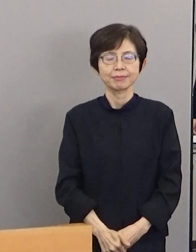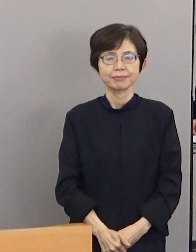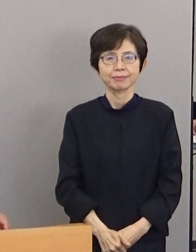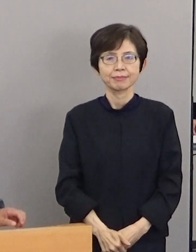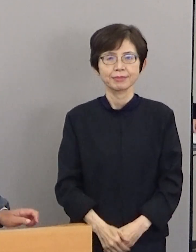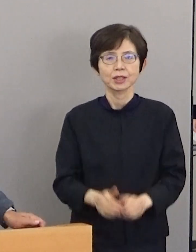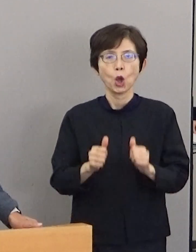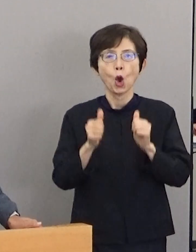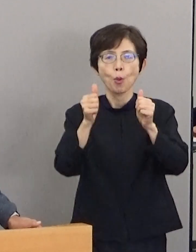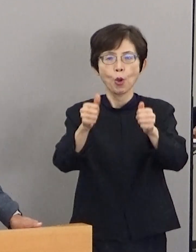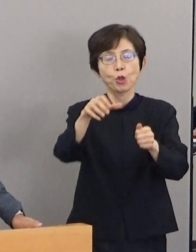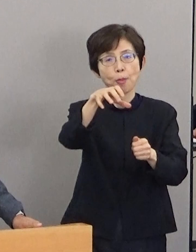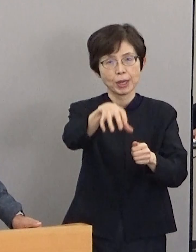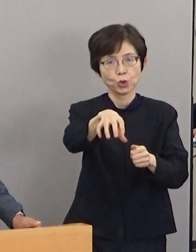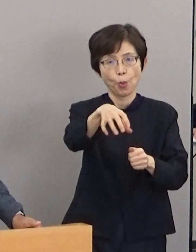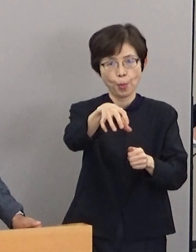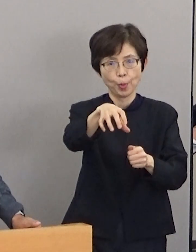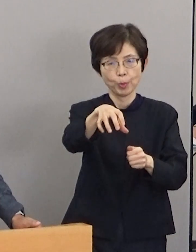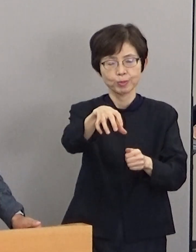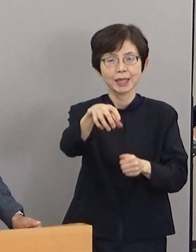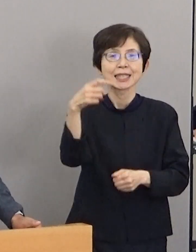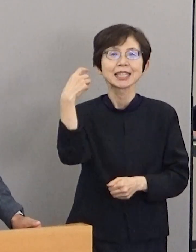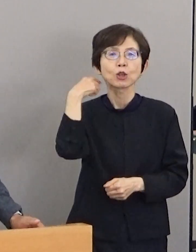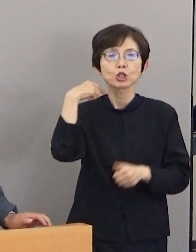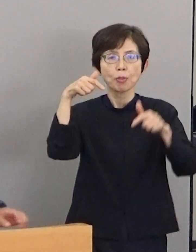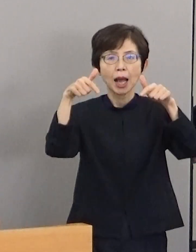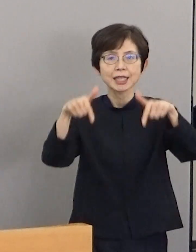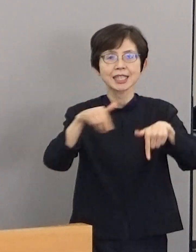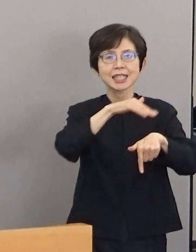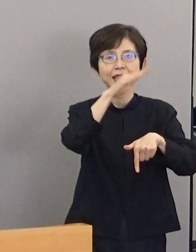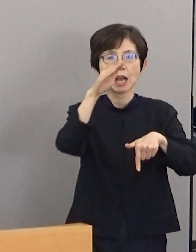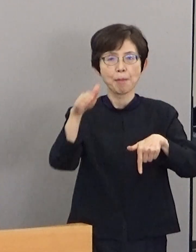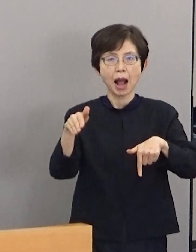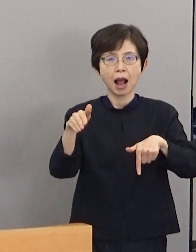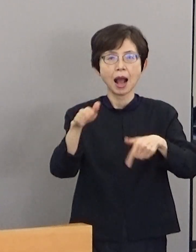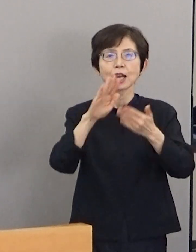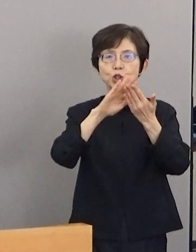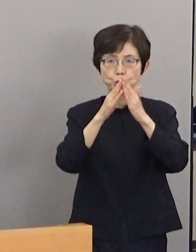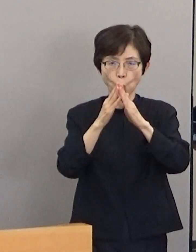は彦島西山町の園田玉子さん、